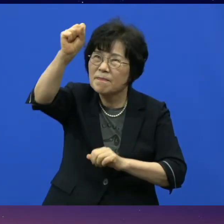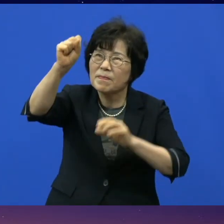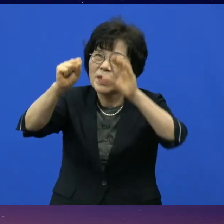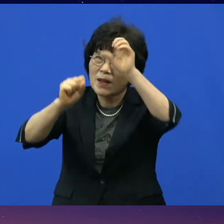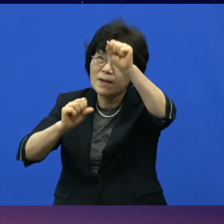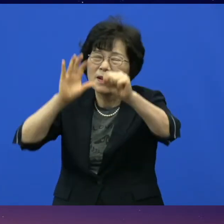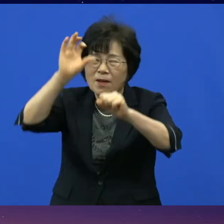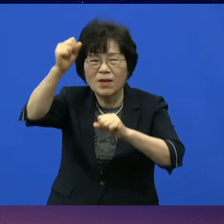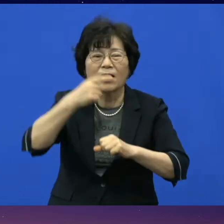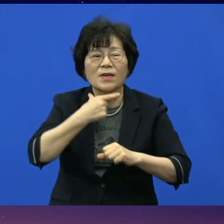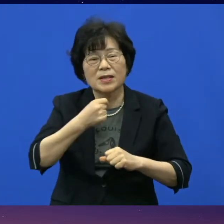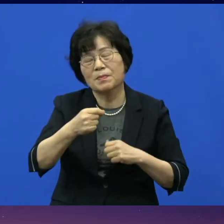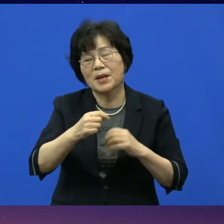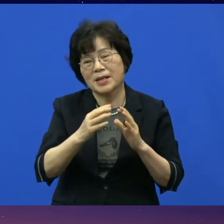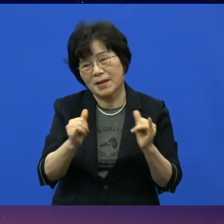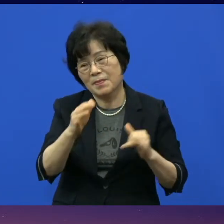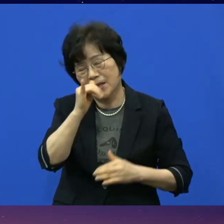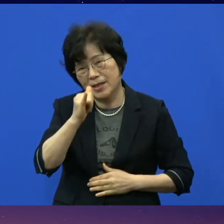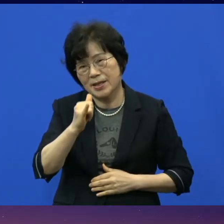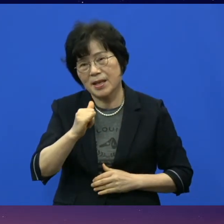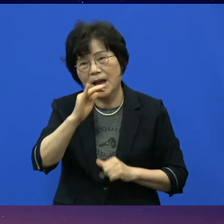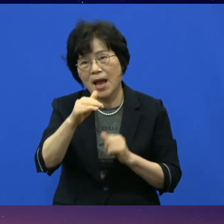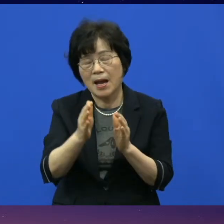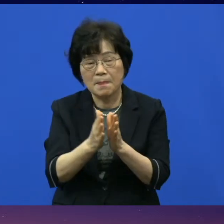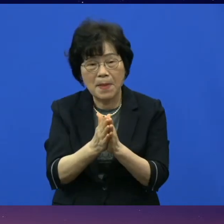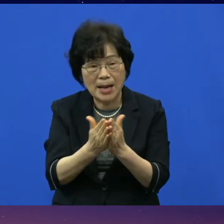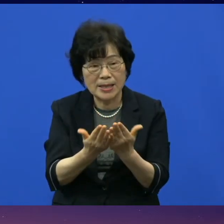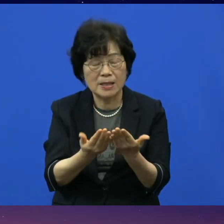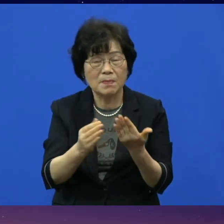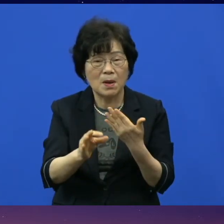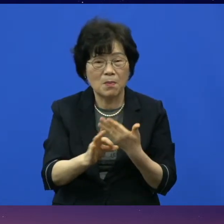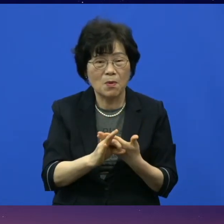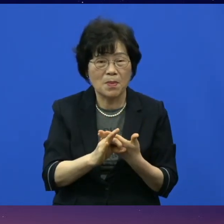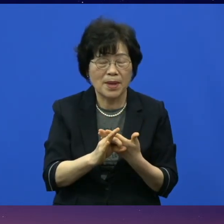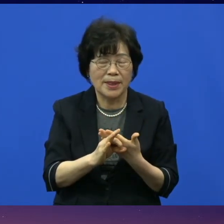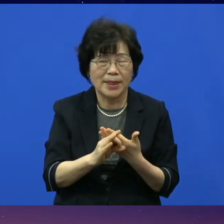그래서 여러분, 성경의 인물을 빌어서 무슨 학습법, 뭐